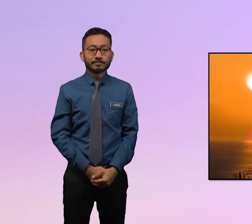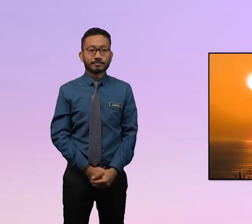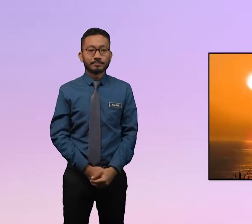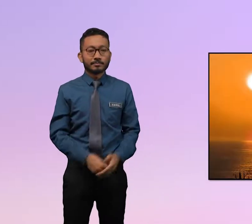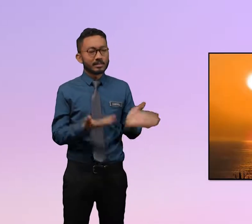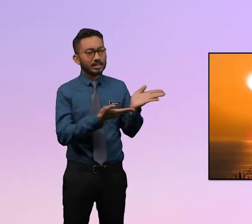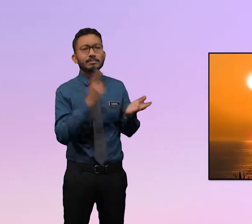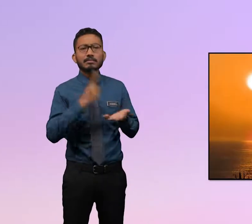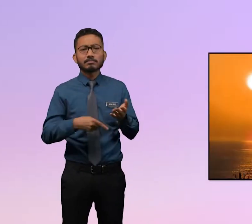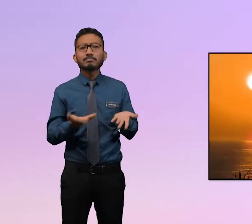Ini apa?